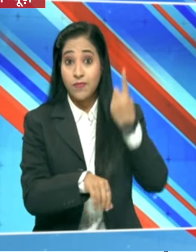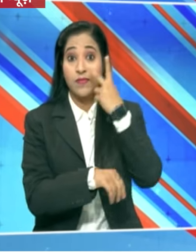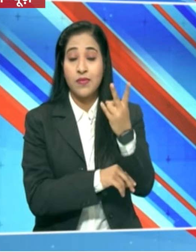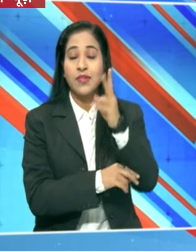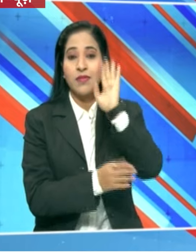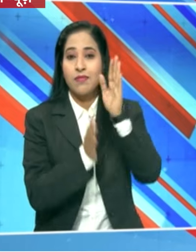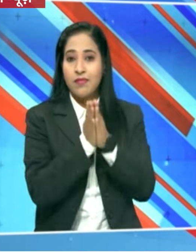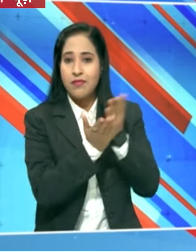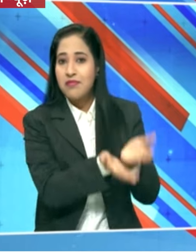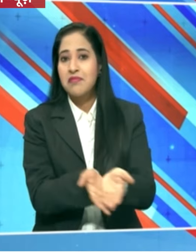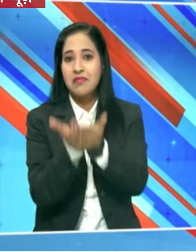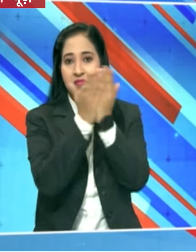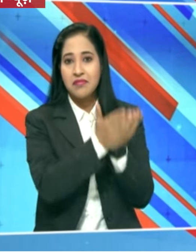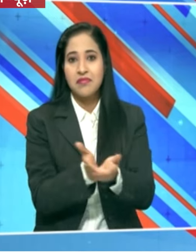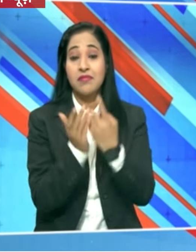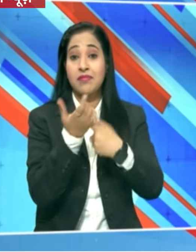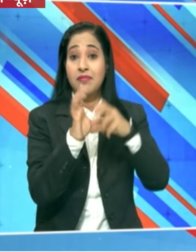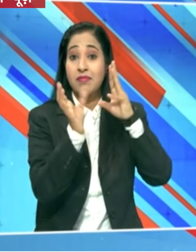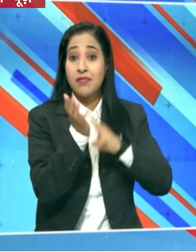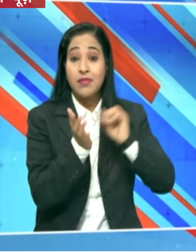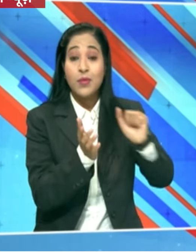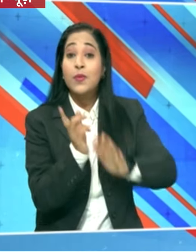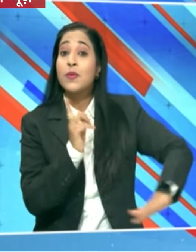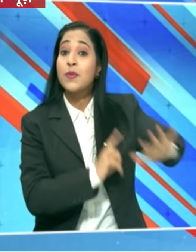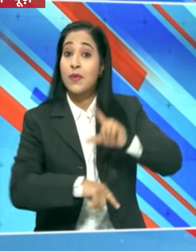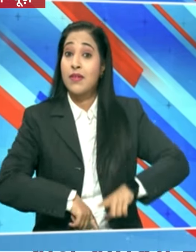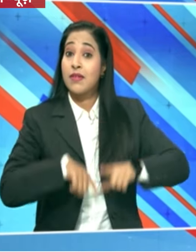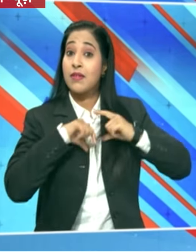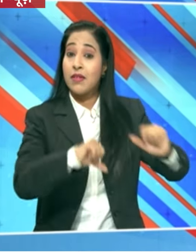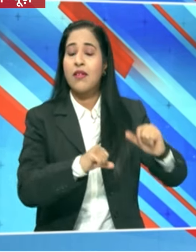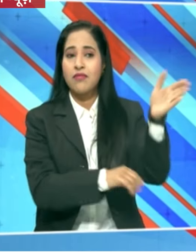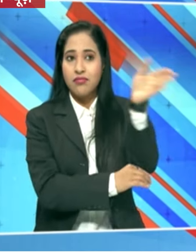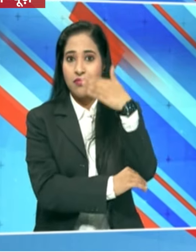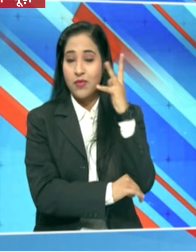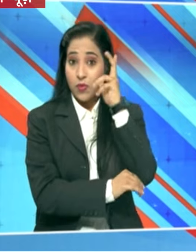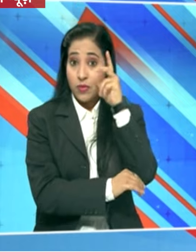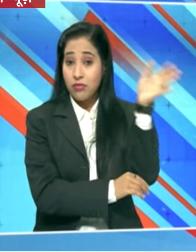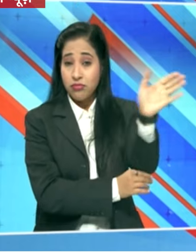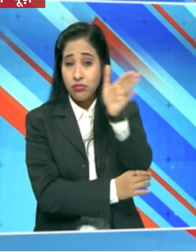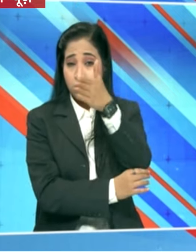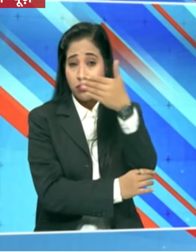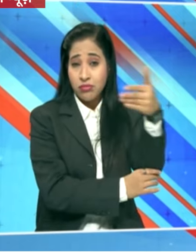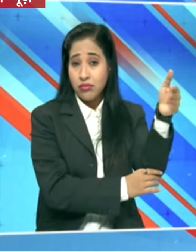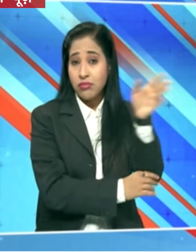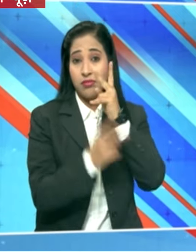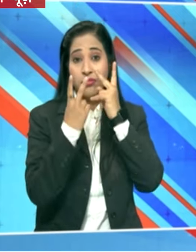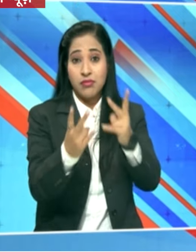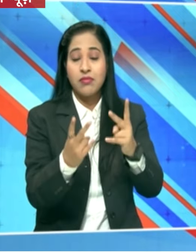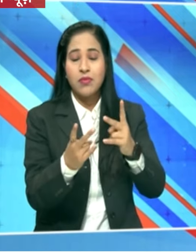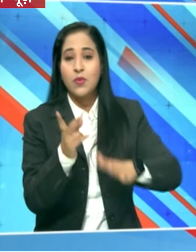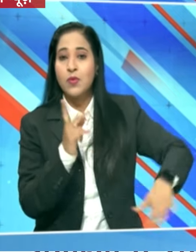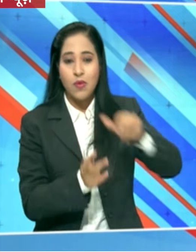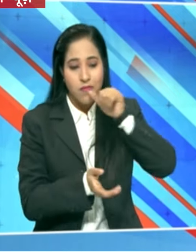में आरती की गई। प्रभु श्री राम की नगरी में चारों तरफ केसरिया ध्वज फहरा रहे हैं।